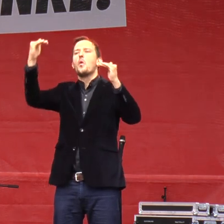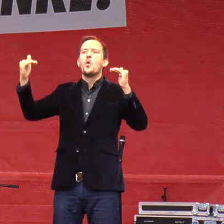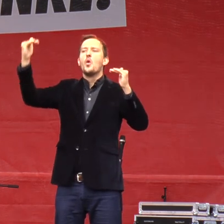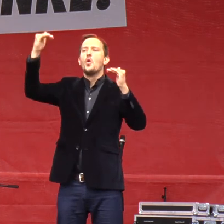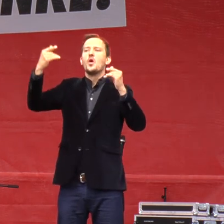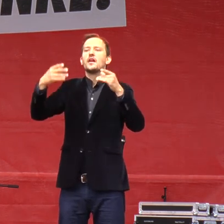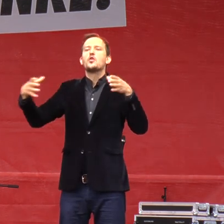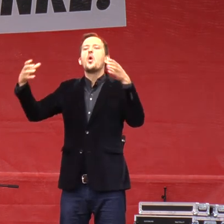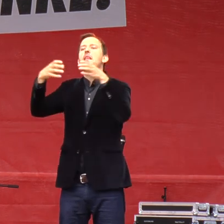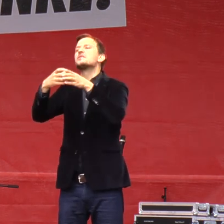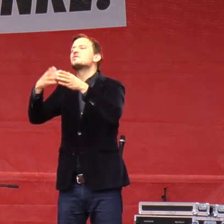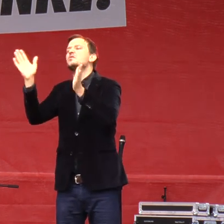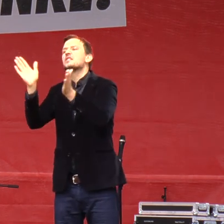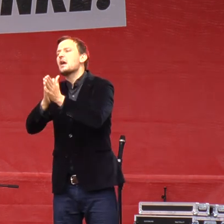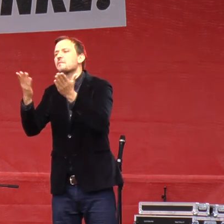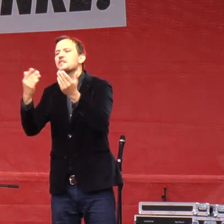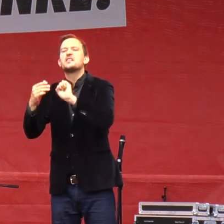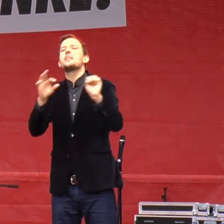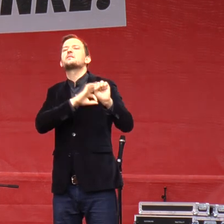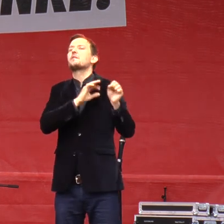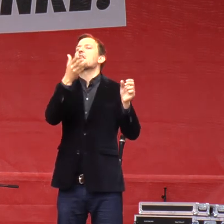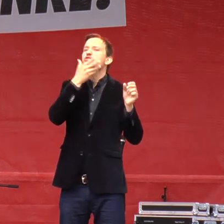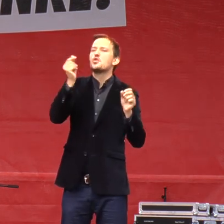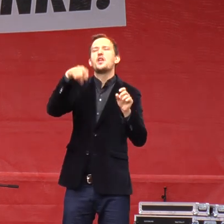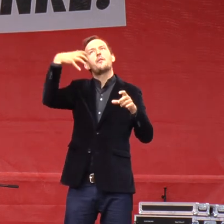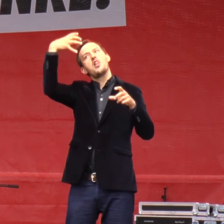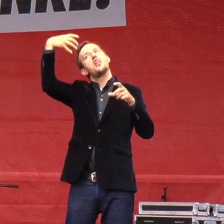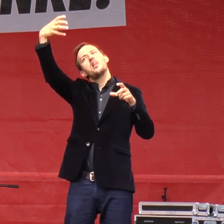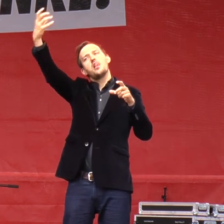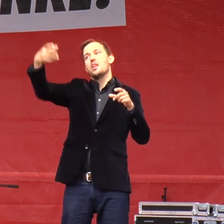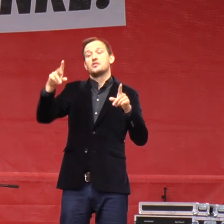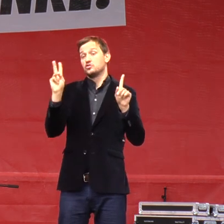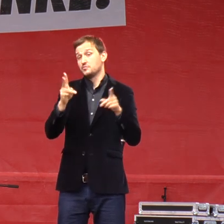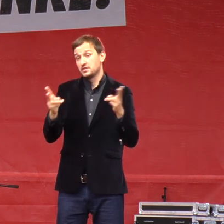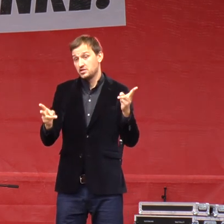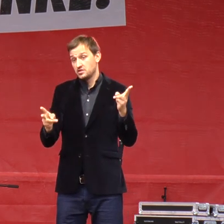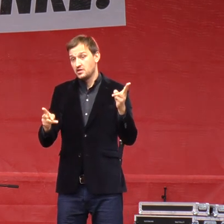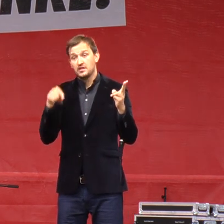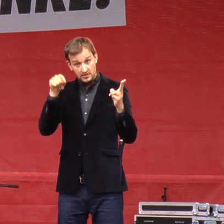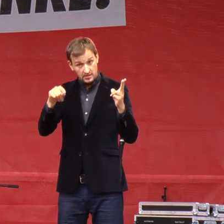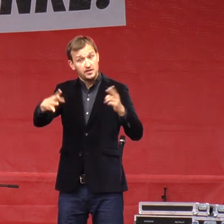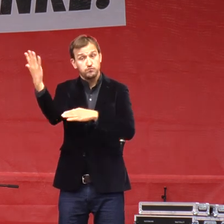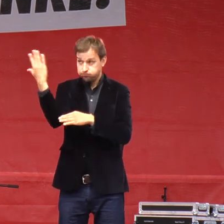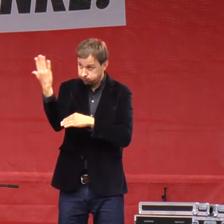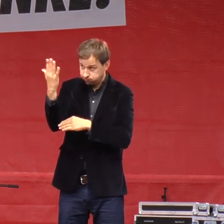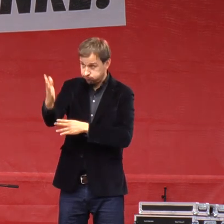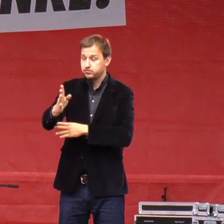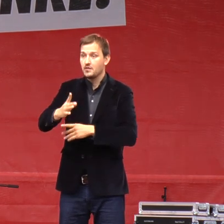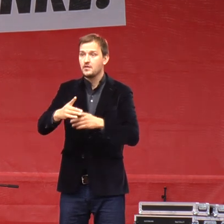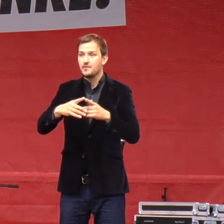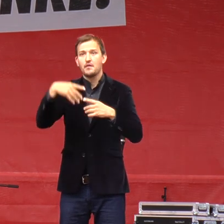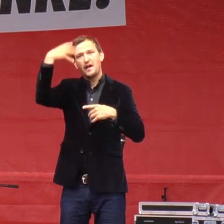sprengen oder alles schön, was die Linke sagt, aber alles so Fantasterei. Ich will mal betonen, alles, was hier gesagt wurde, sind